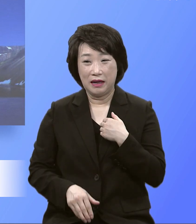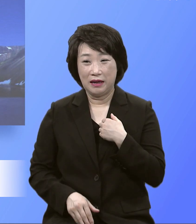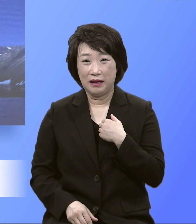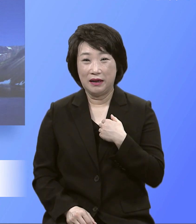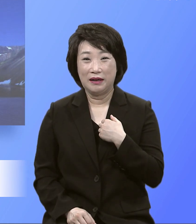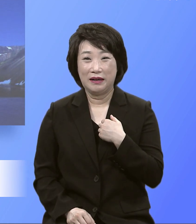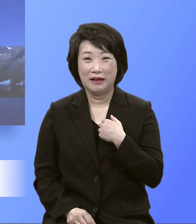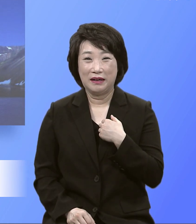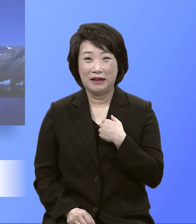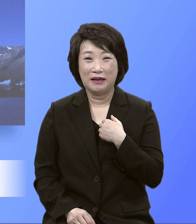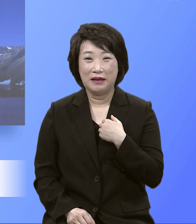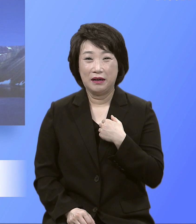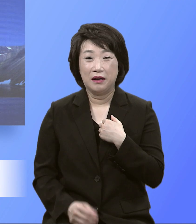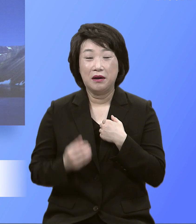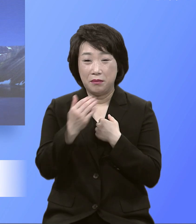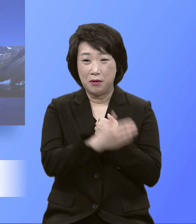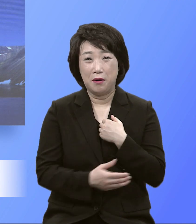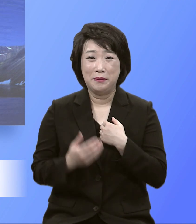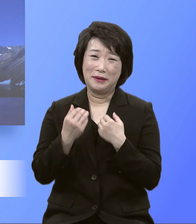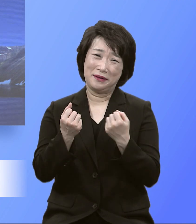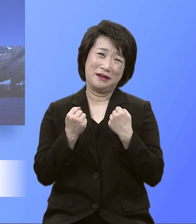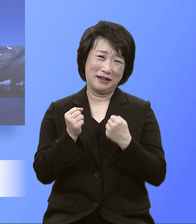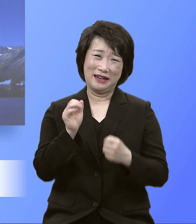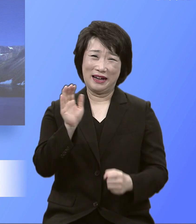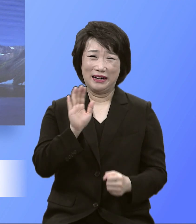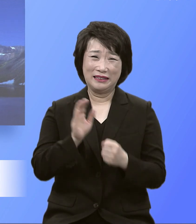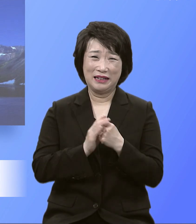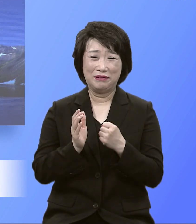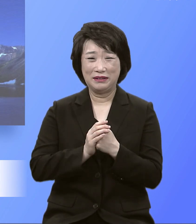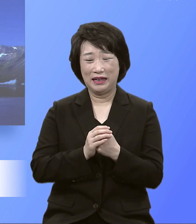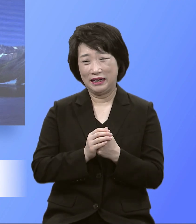이제 제가 몸이 이렇게